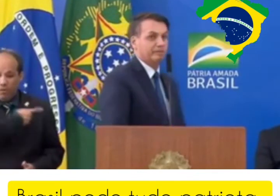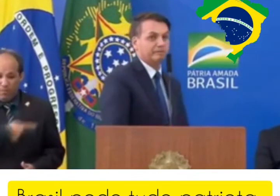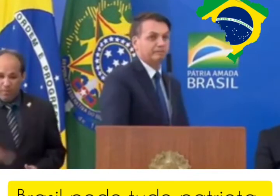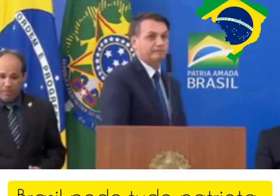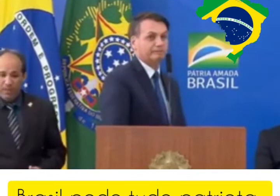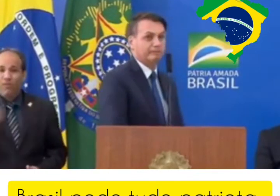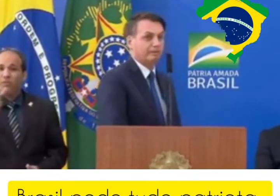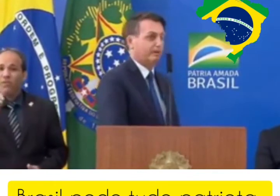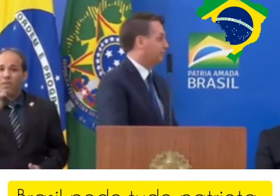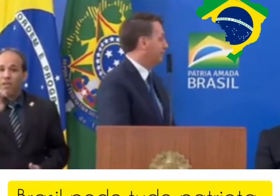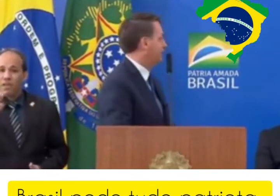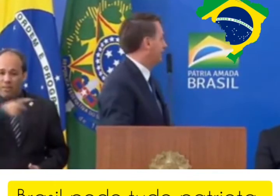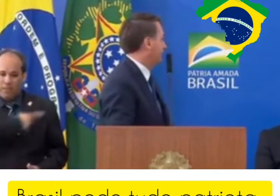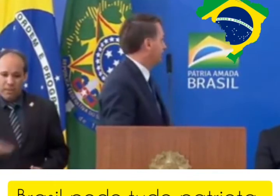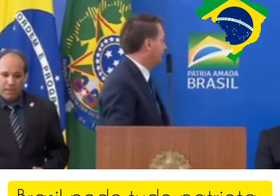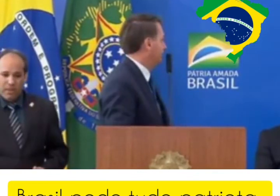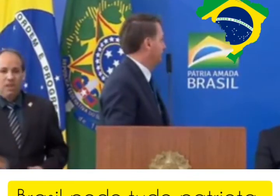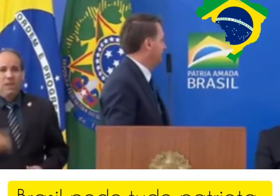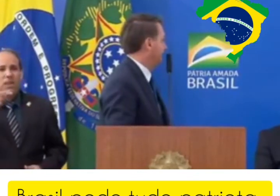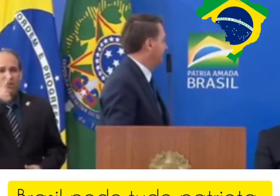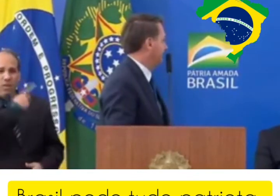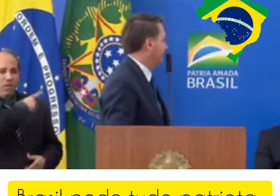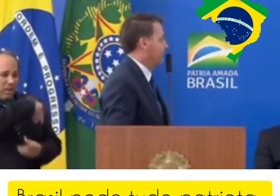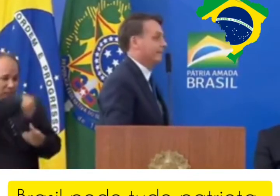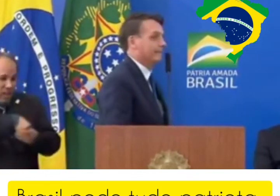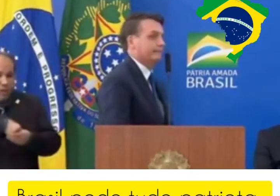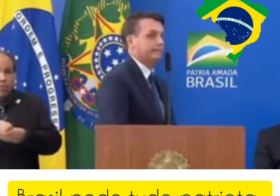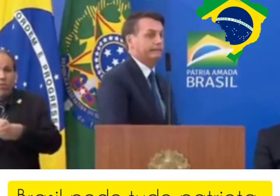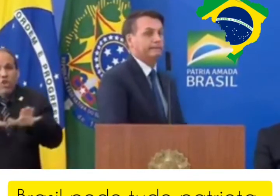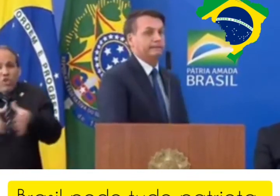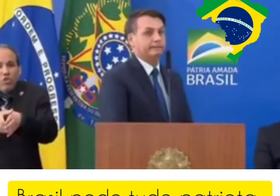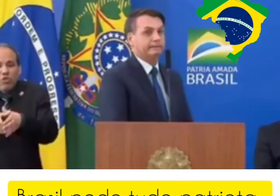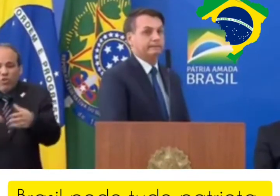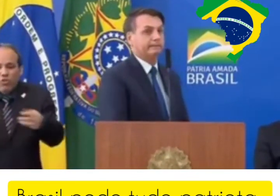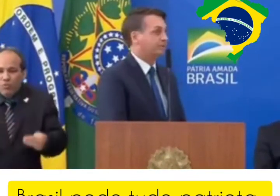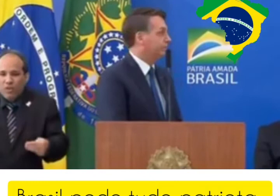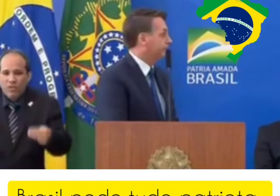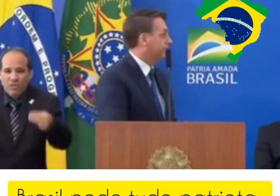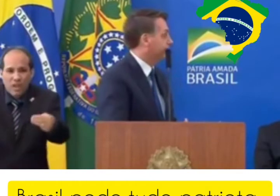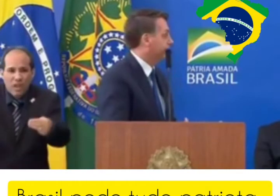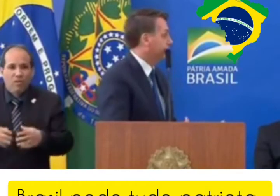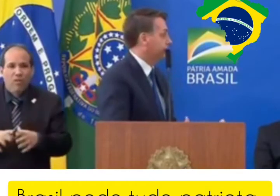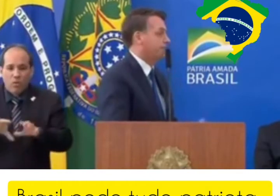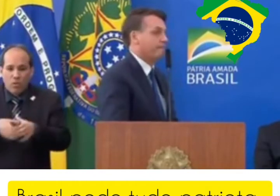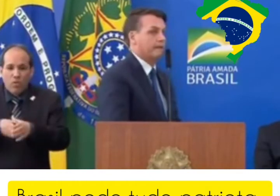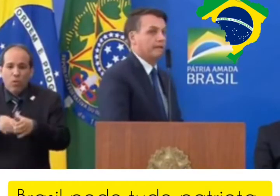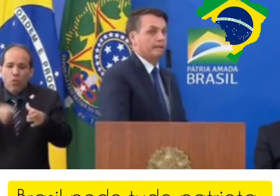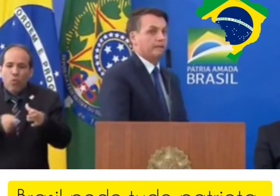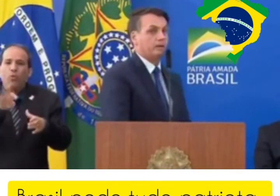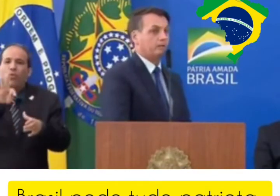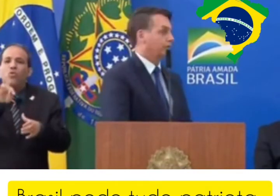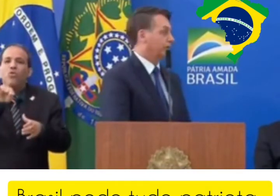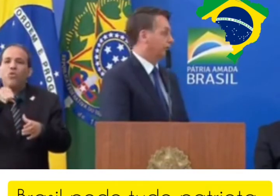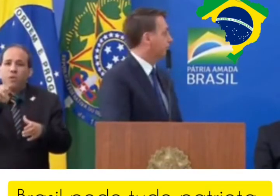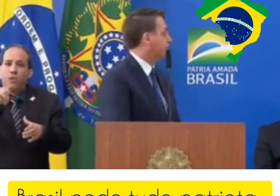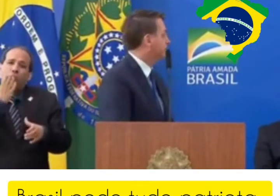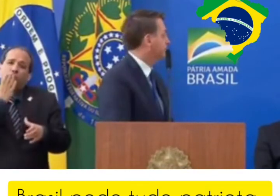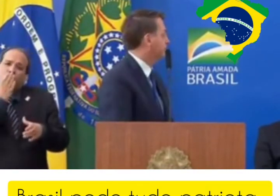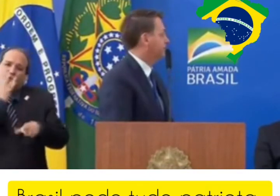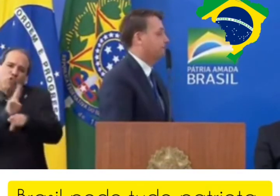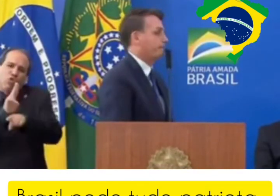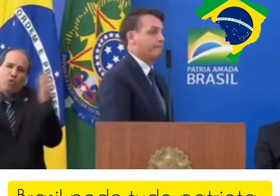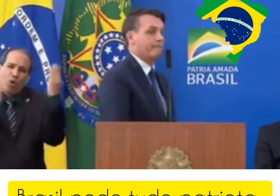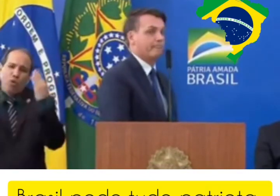sempre falei que o nosso ministério é um time, né? E um time, de vez em quando, alguns jogadores